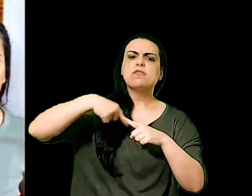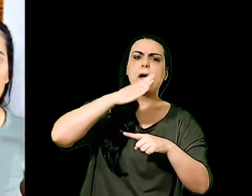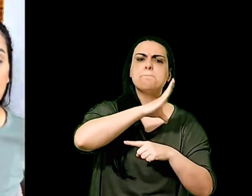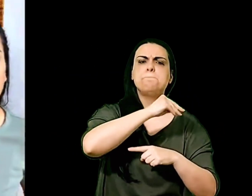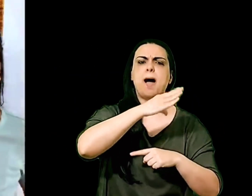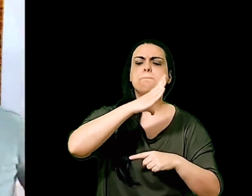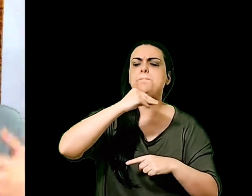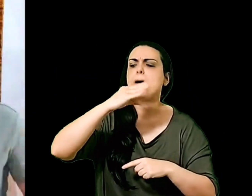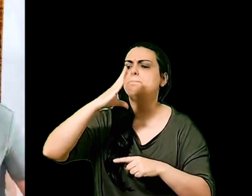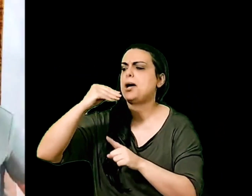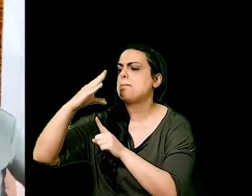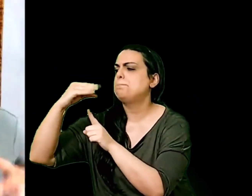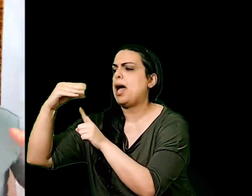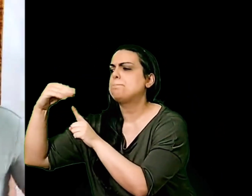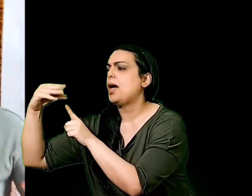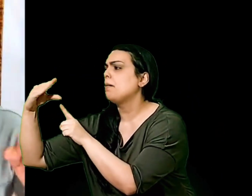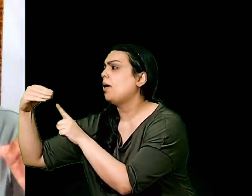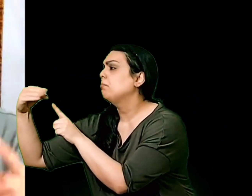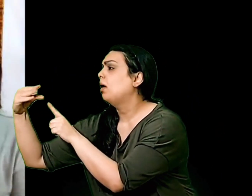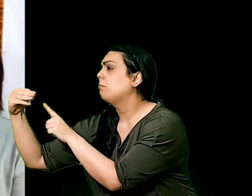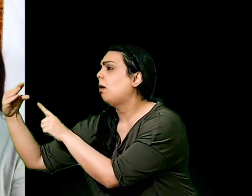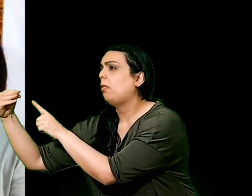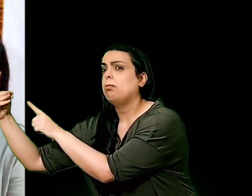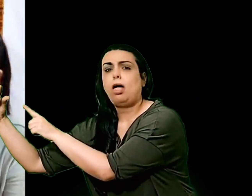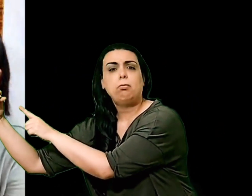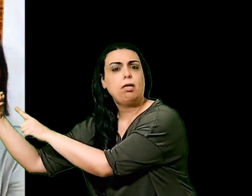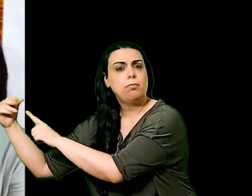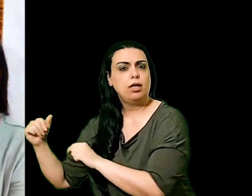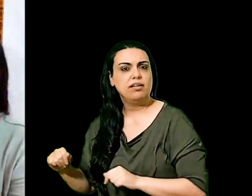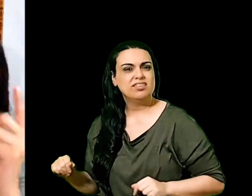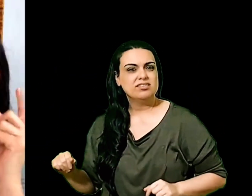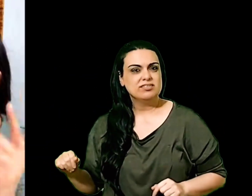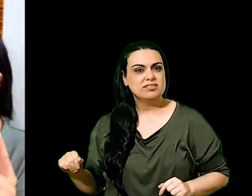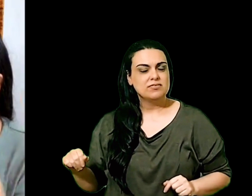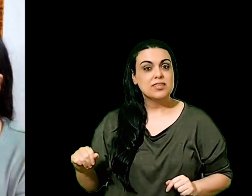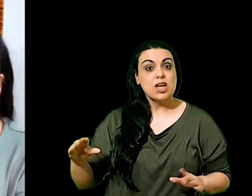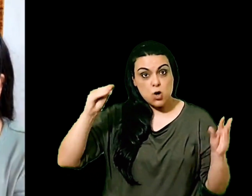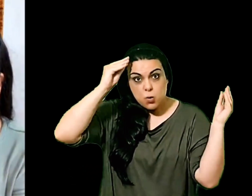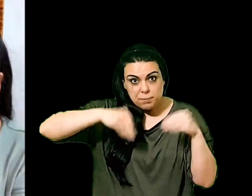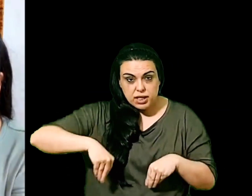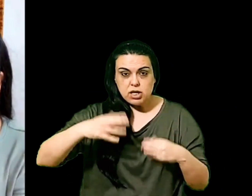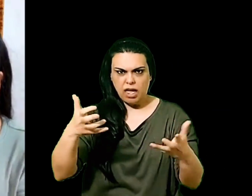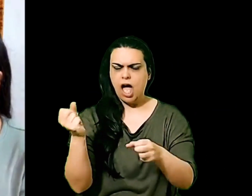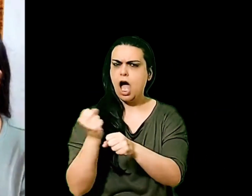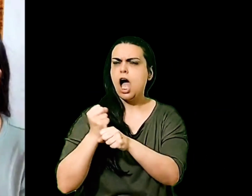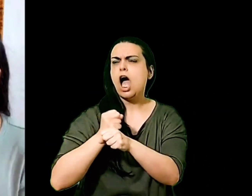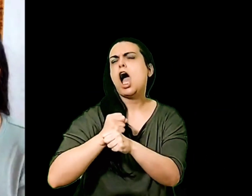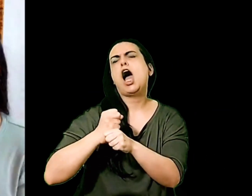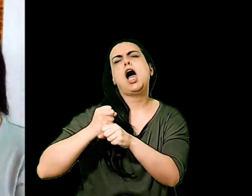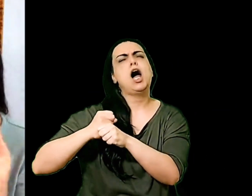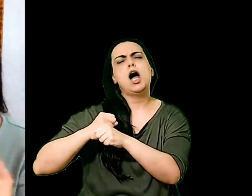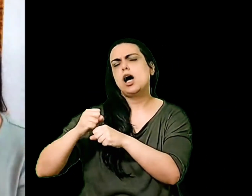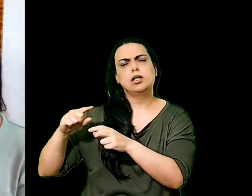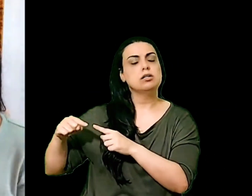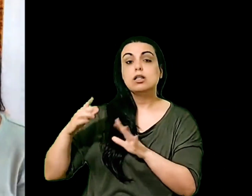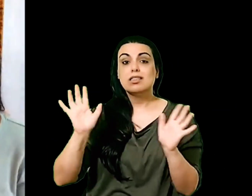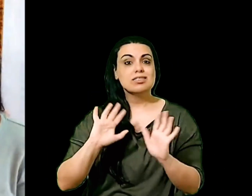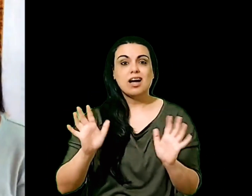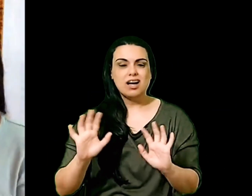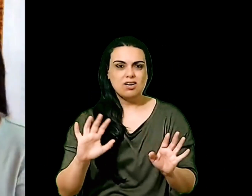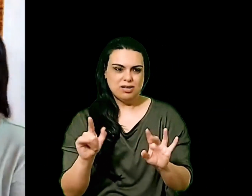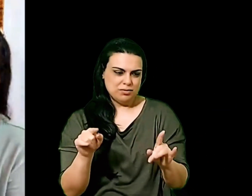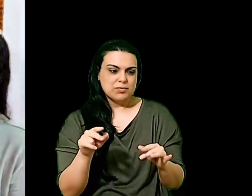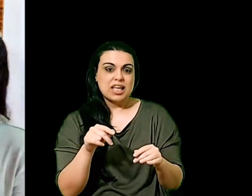no projeto verão, e a gente vai indo. Vai indo e no final não executa. Eles assim, a intenção deles não é protelar por anos. Eles dizem